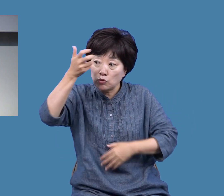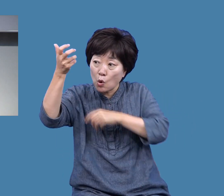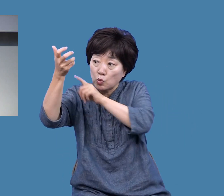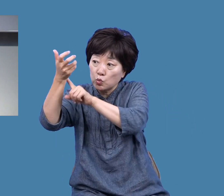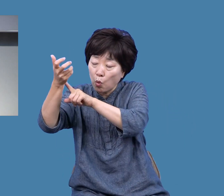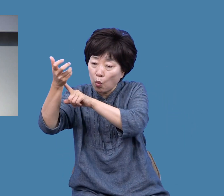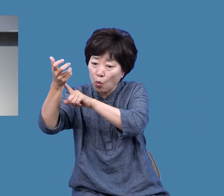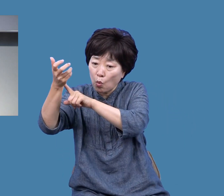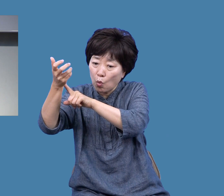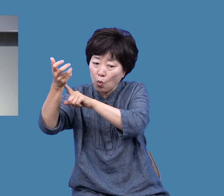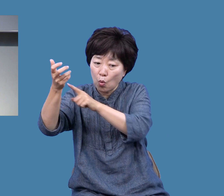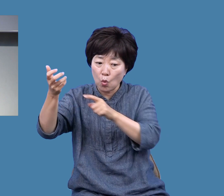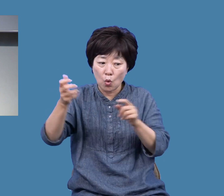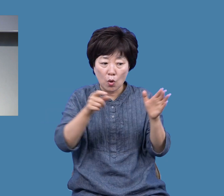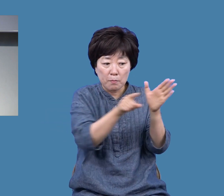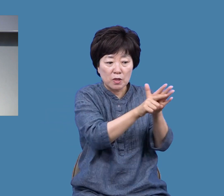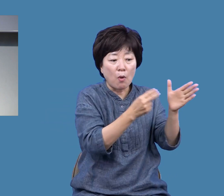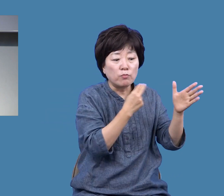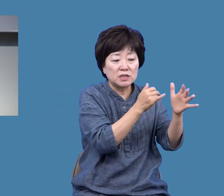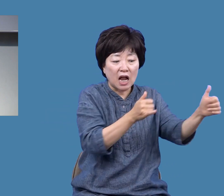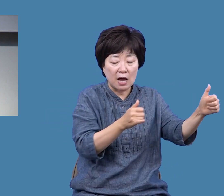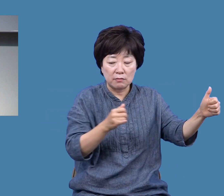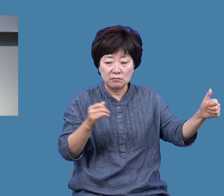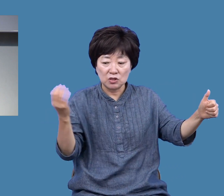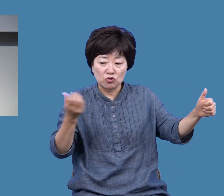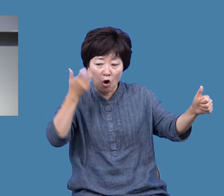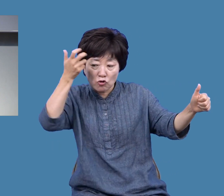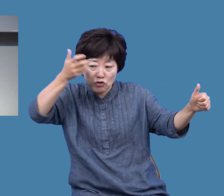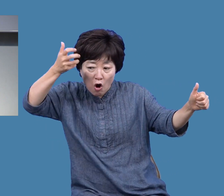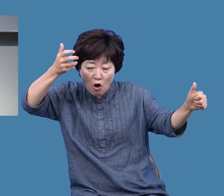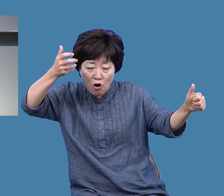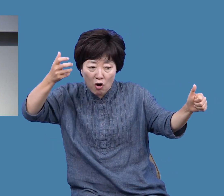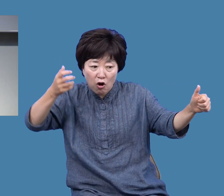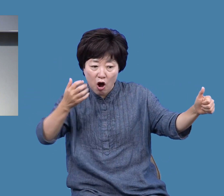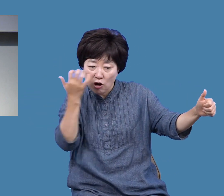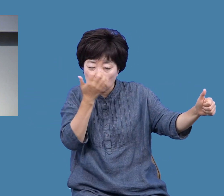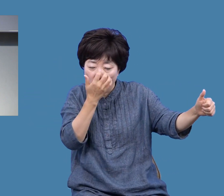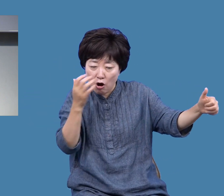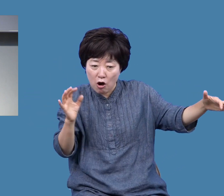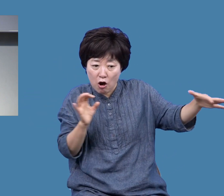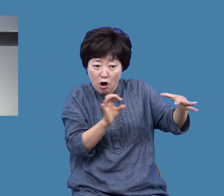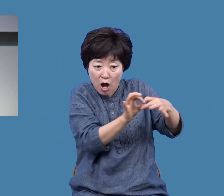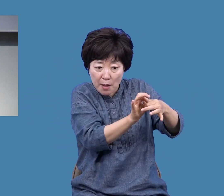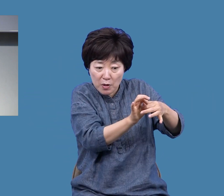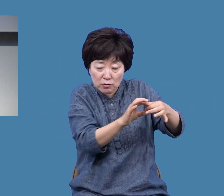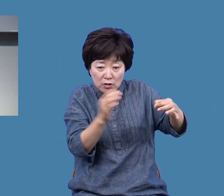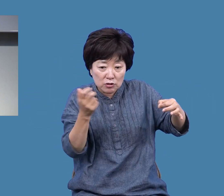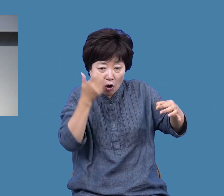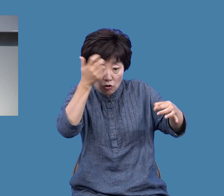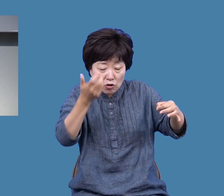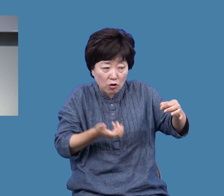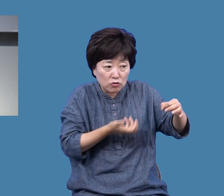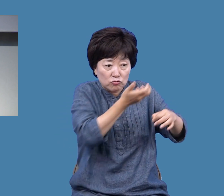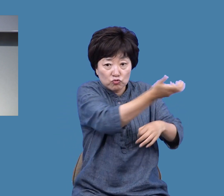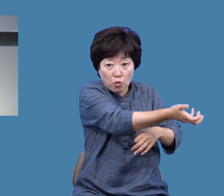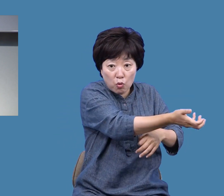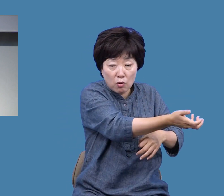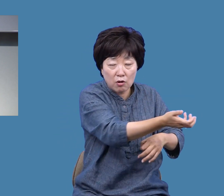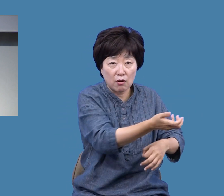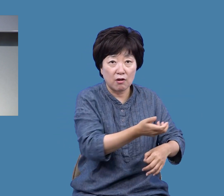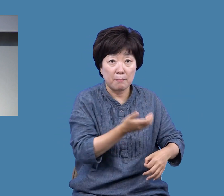우리가 불신자와 결혼하는 것을 통해서 성령을 그쪽에 전해줄 수 있는 거 아니야? 혹시 이런 생각